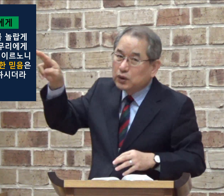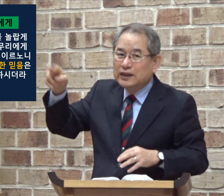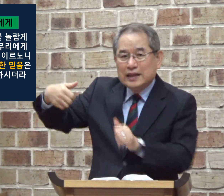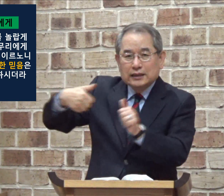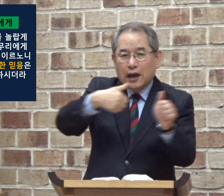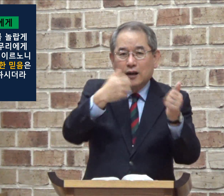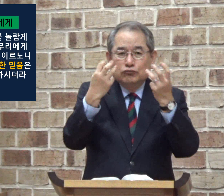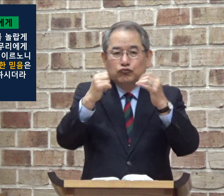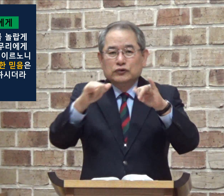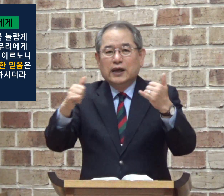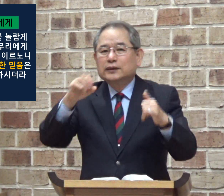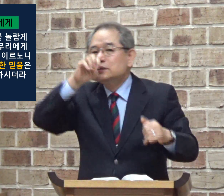돌이키사